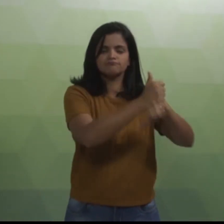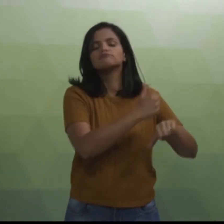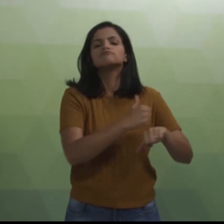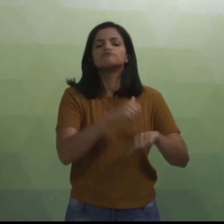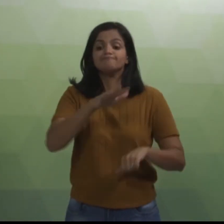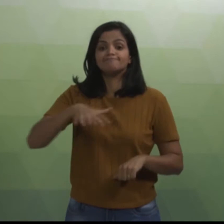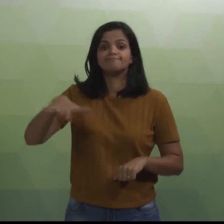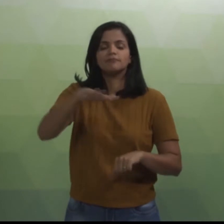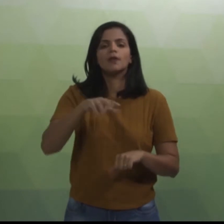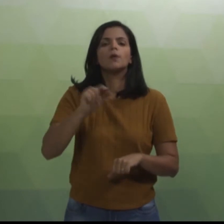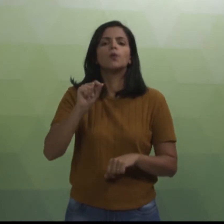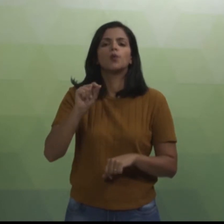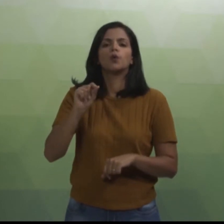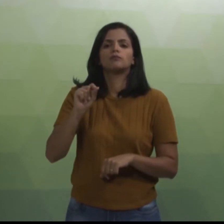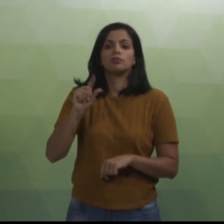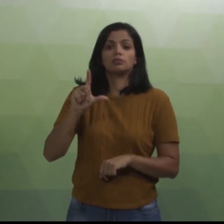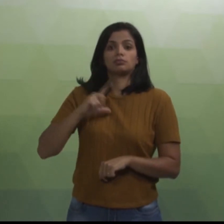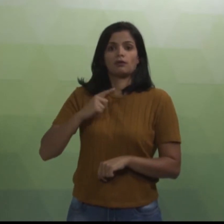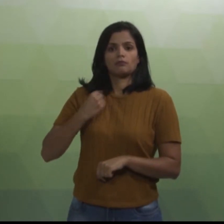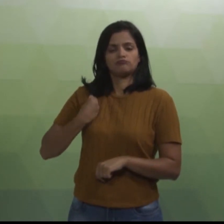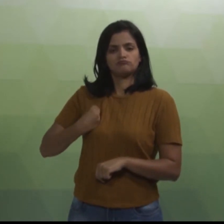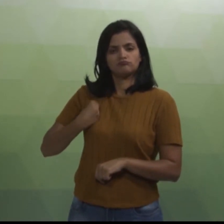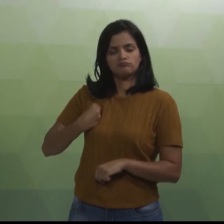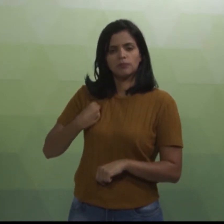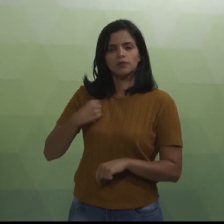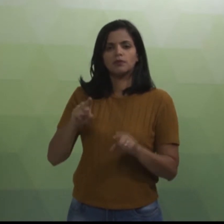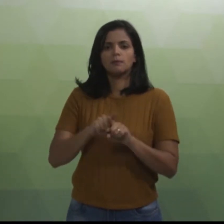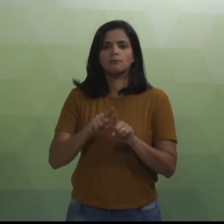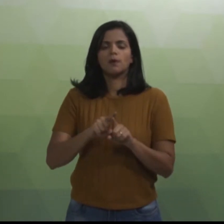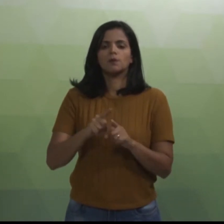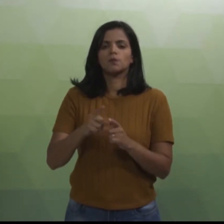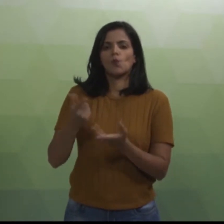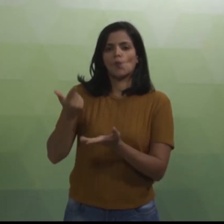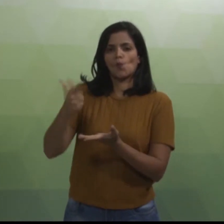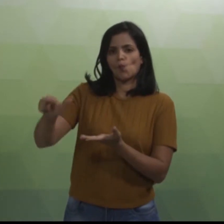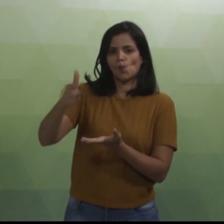Viram o slide? Temos aqui os referentes no espaço.